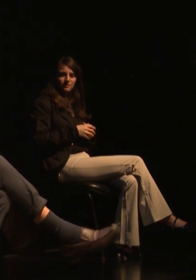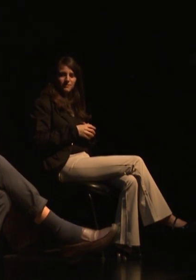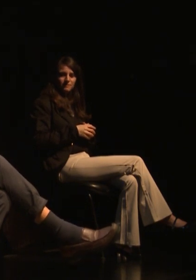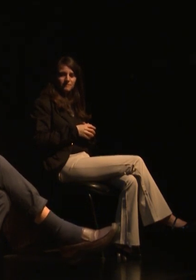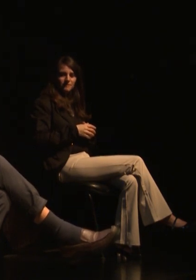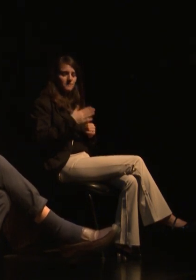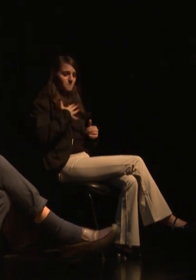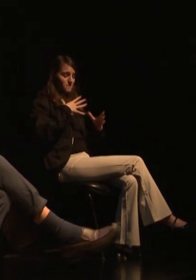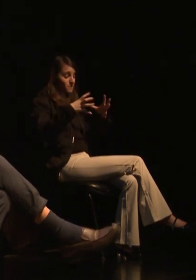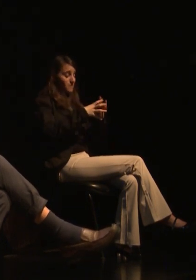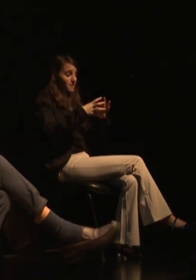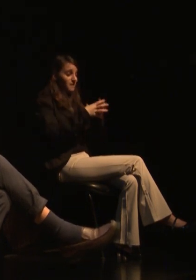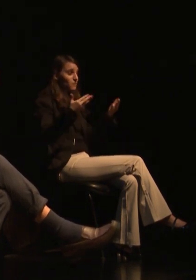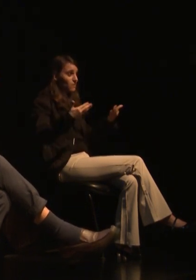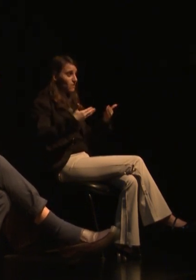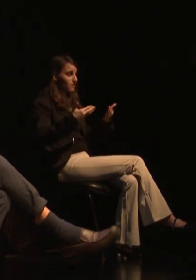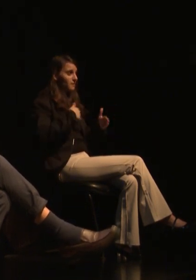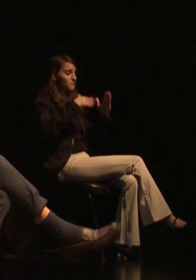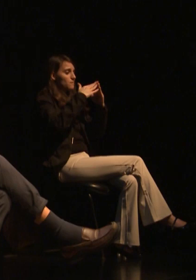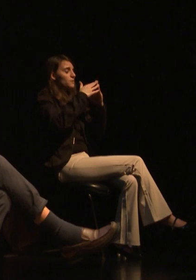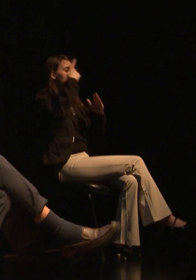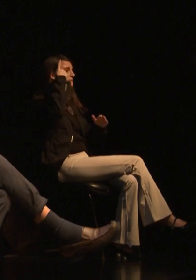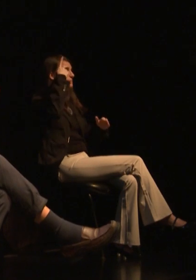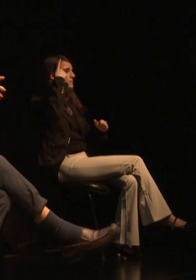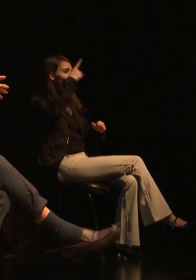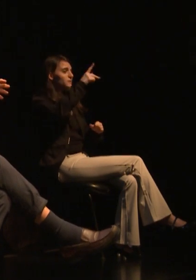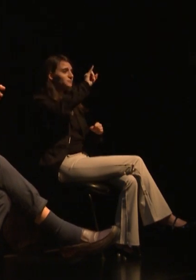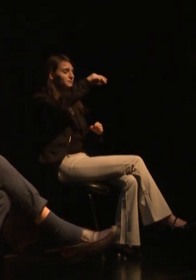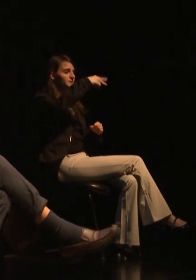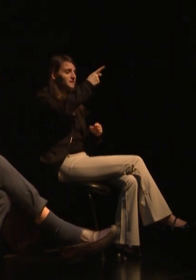No meu bairro agora, eu moro em São Paulo, em Pinheiros,